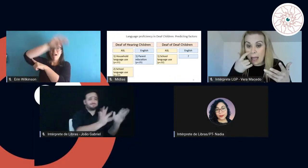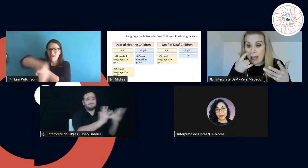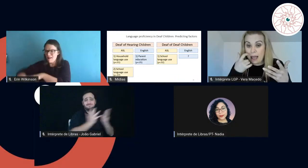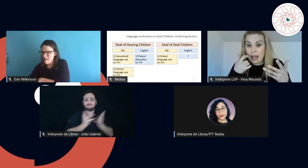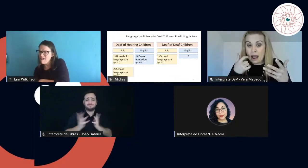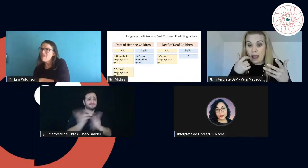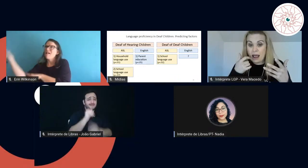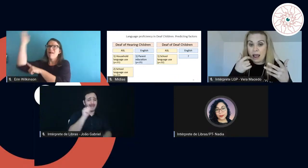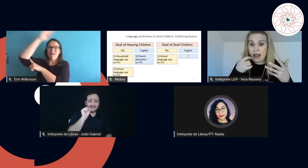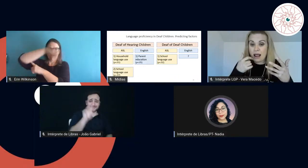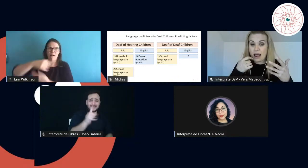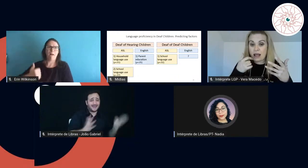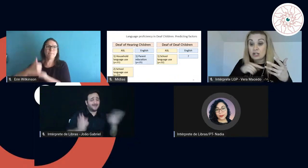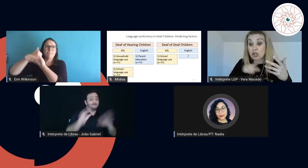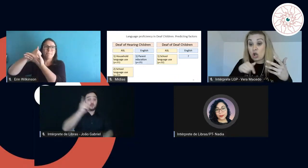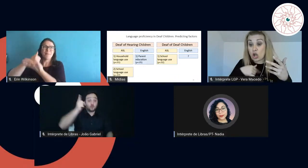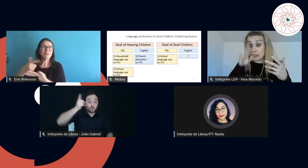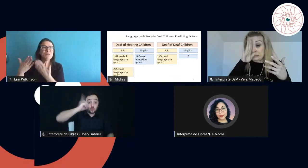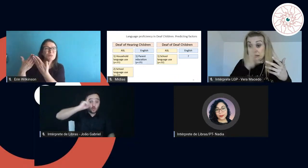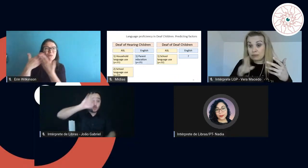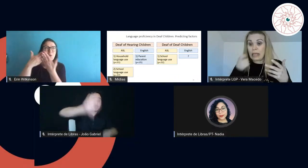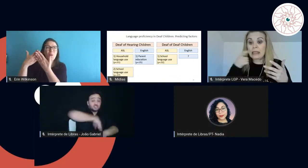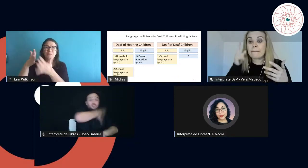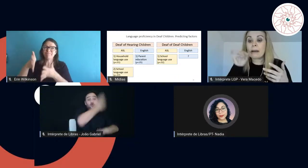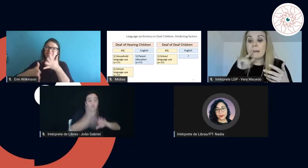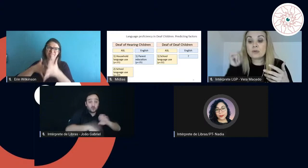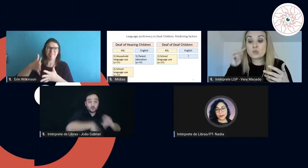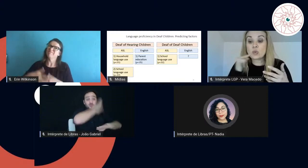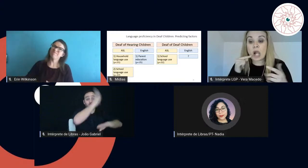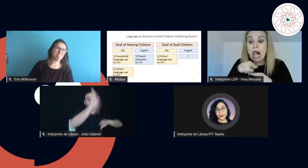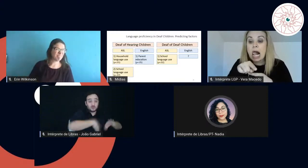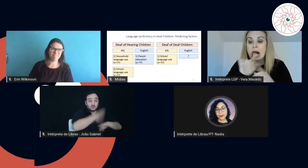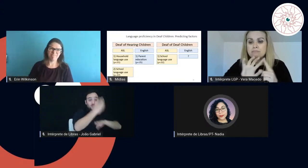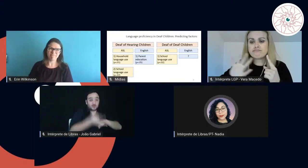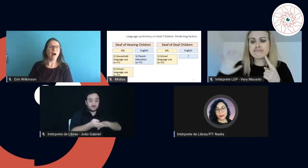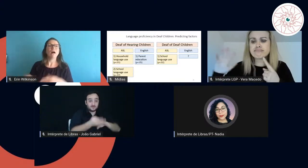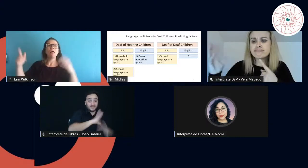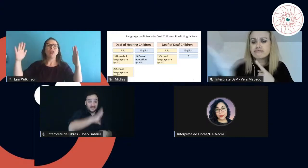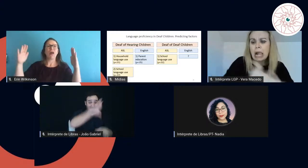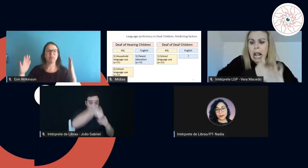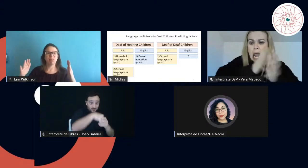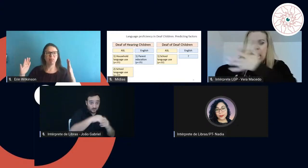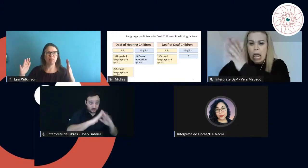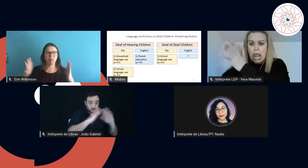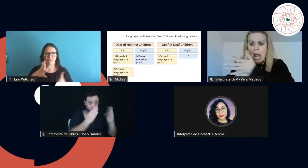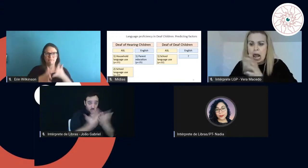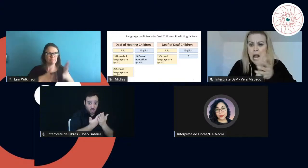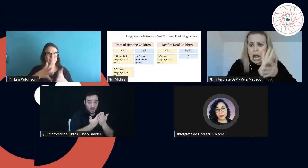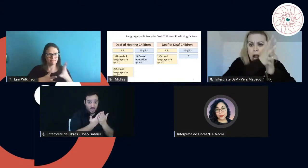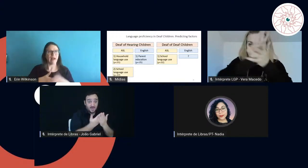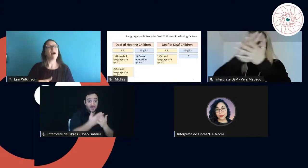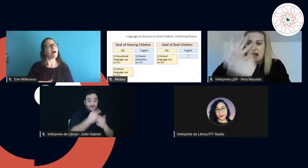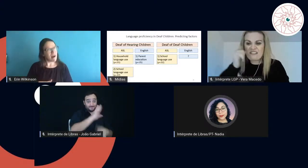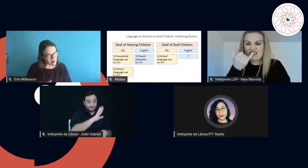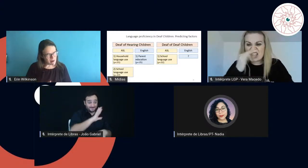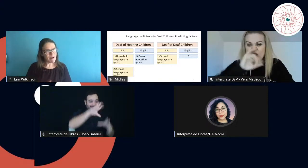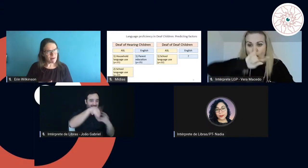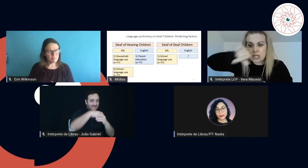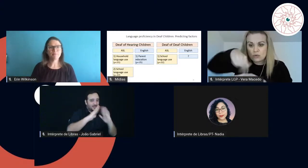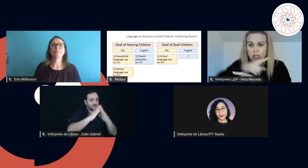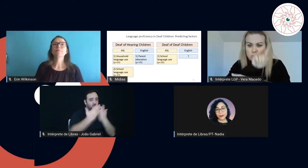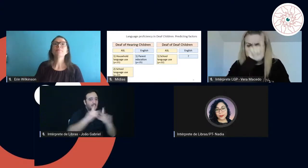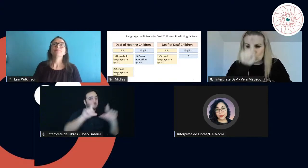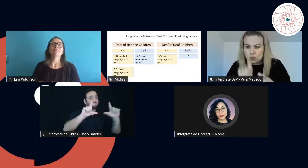forma, né? Sabemos que esses indivíduos eles estão lá envoltos, imersos, 24 horas